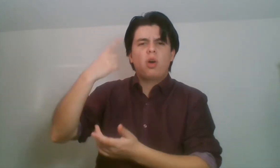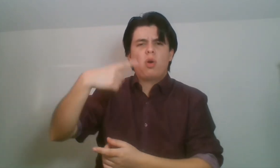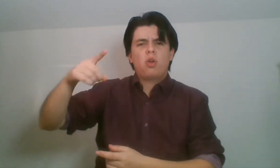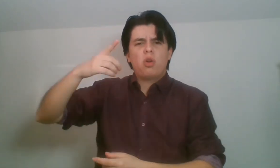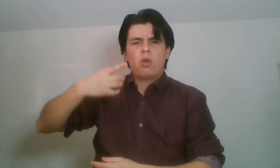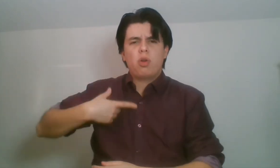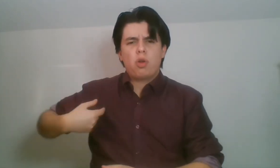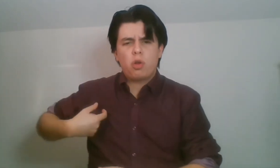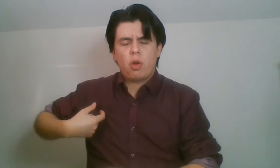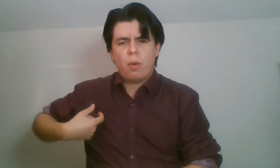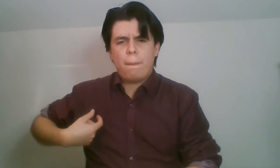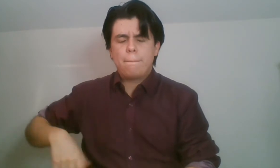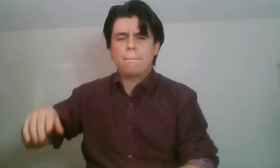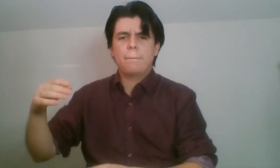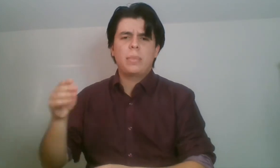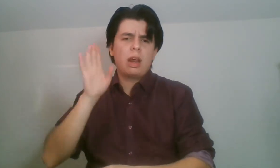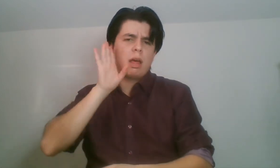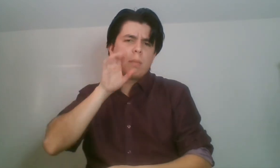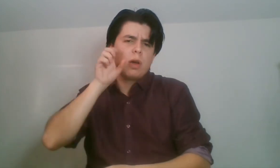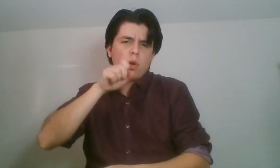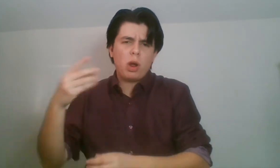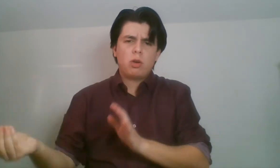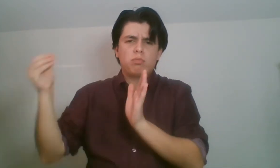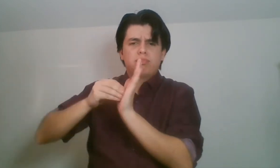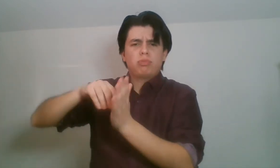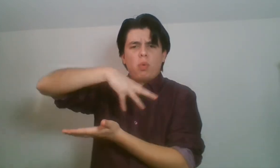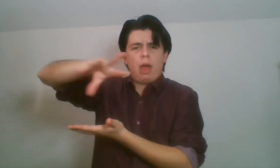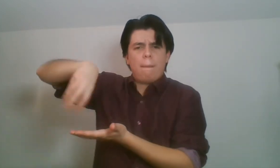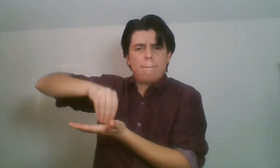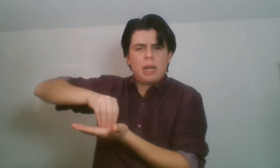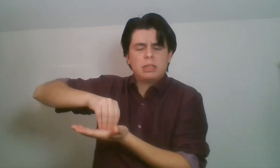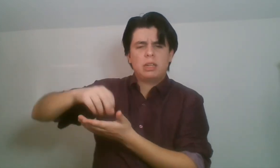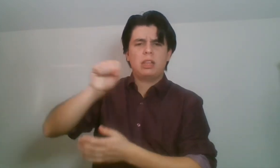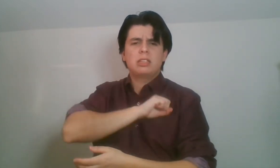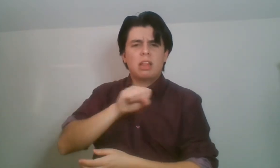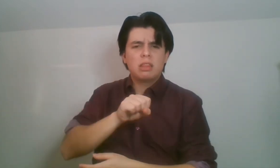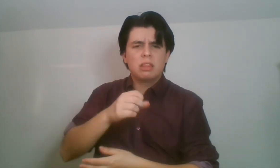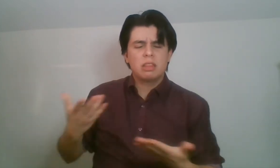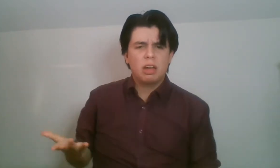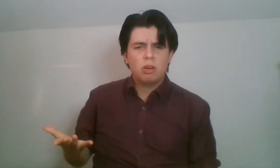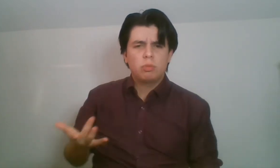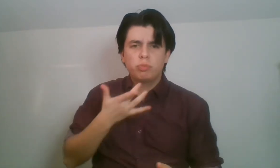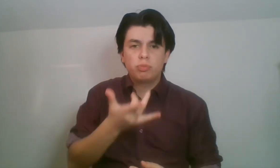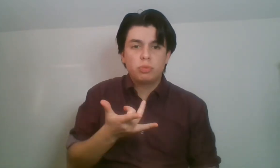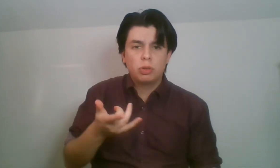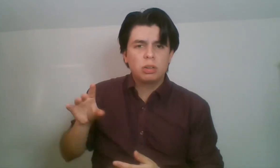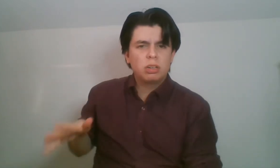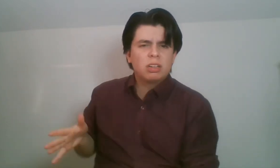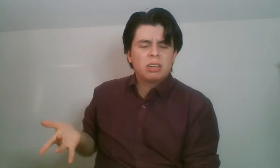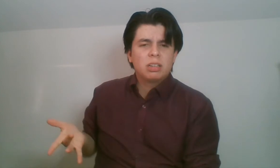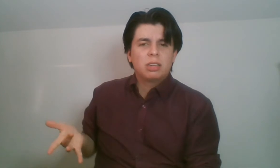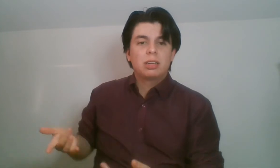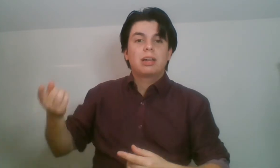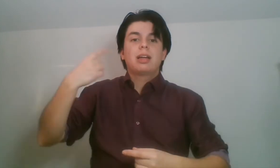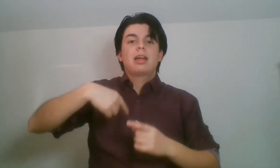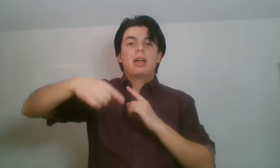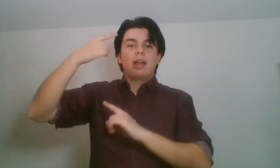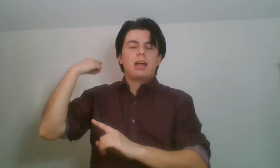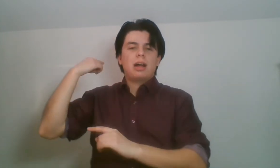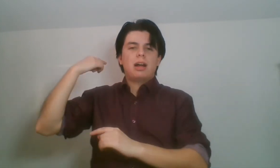nombre de un mulato peruano a una plaza de Santiago. Yo contesté en publicación por el mismo diario con sorna y para su